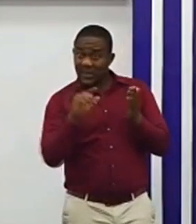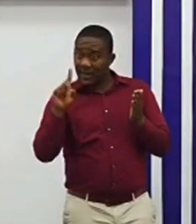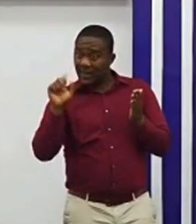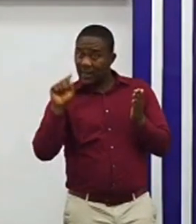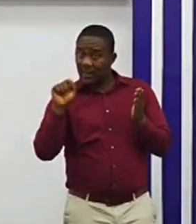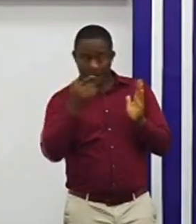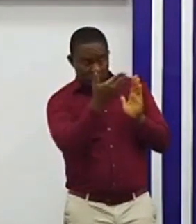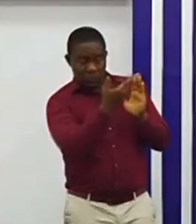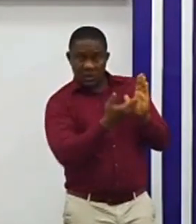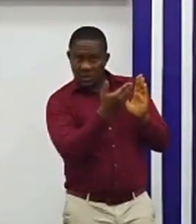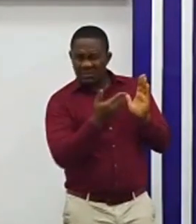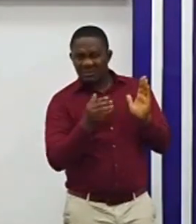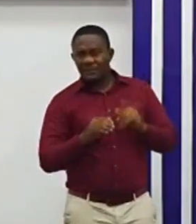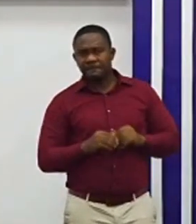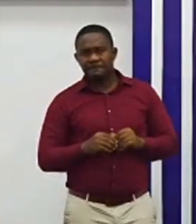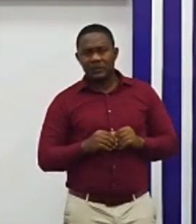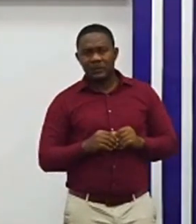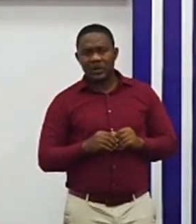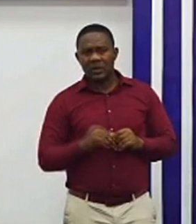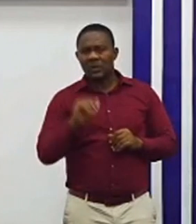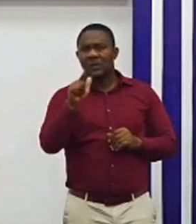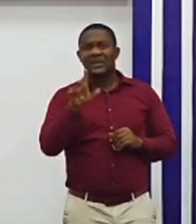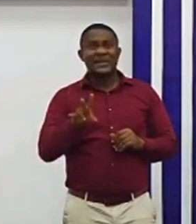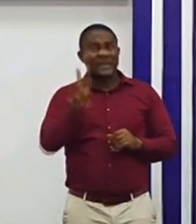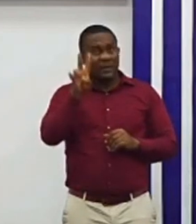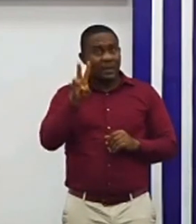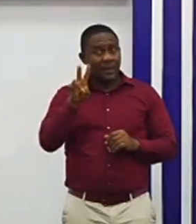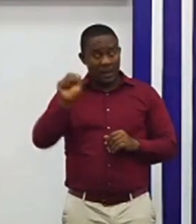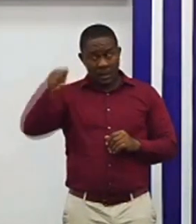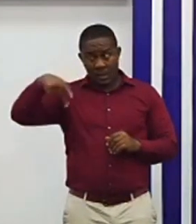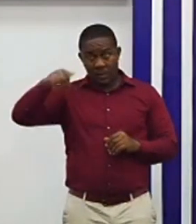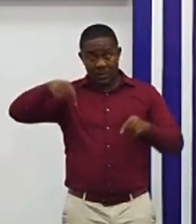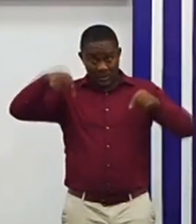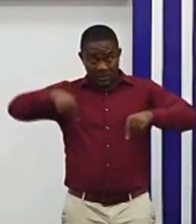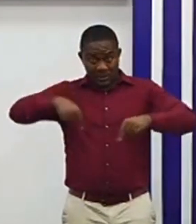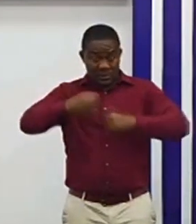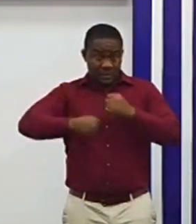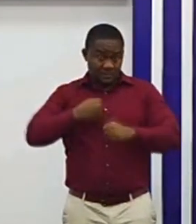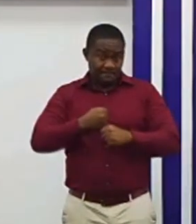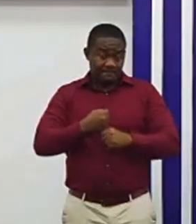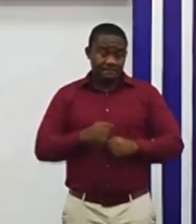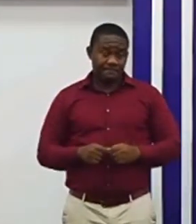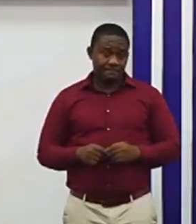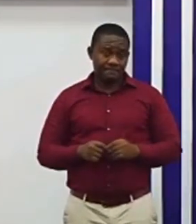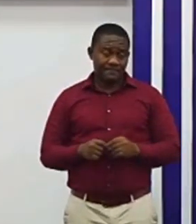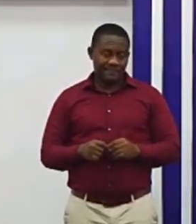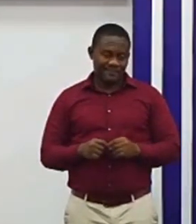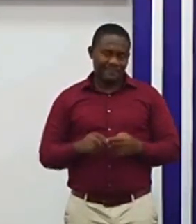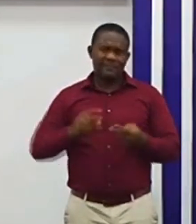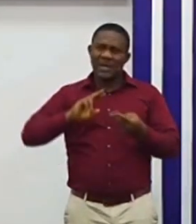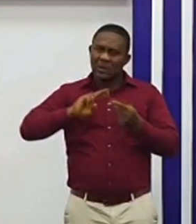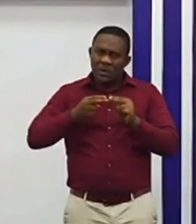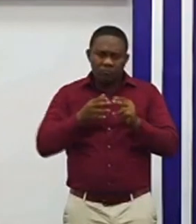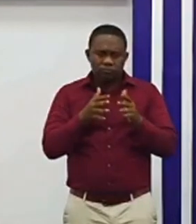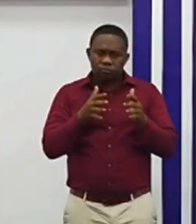pie ne anu. Ba zaa da taa baaloŋ kpɛl-kpɛl. Kyɛ ka zindo baaloŋ da e yaga ba zaa zie. Te poore da